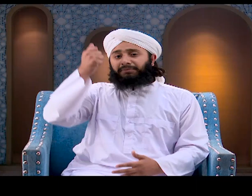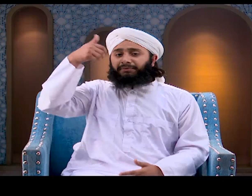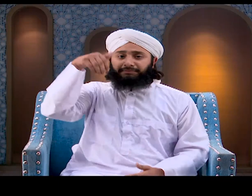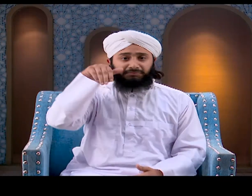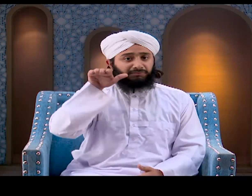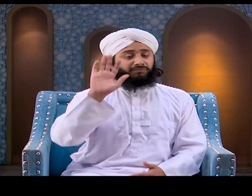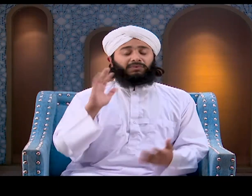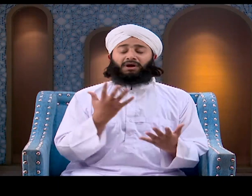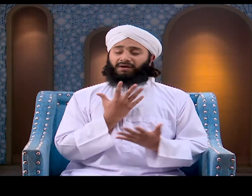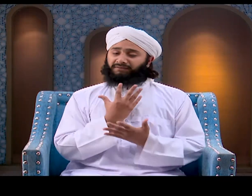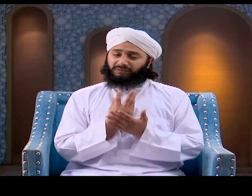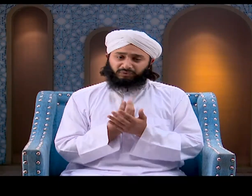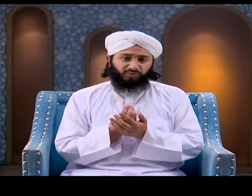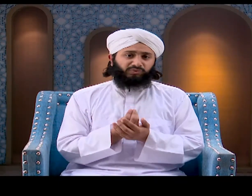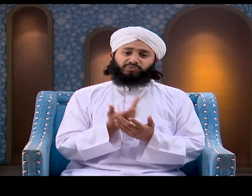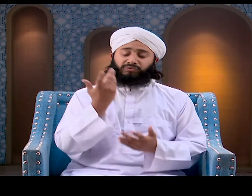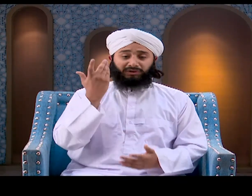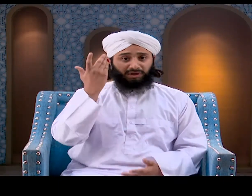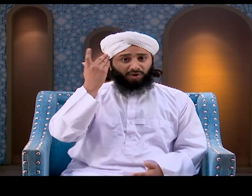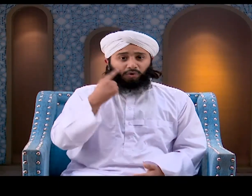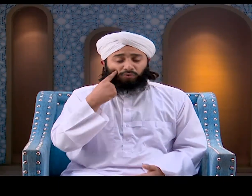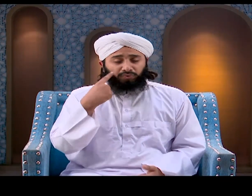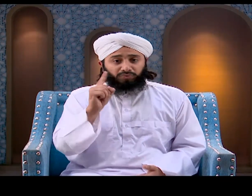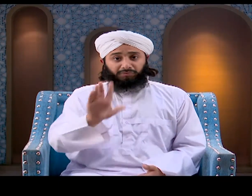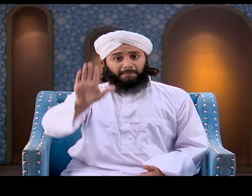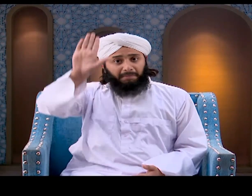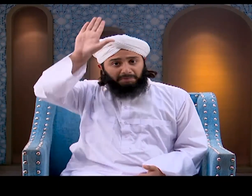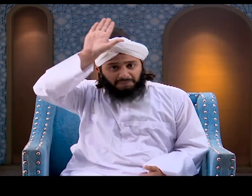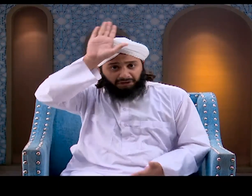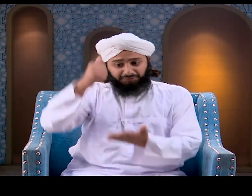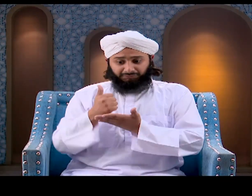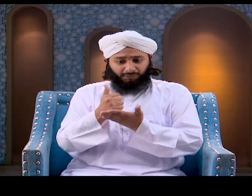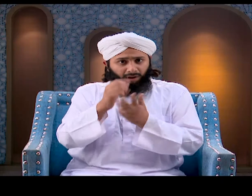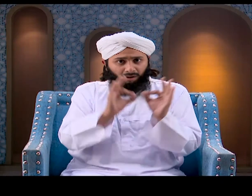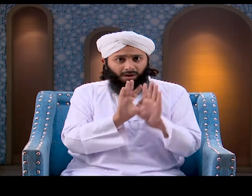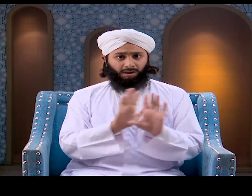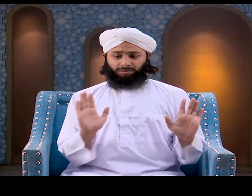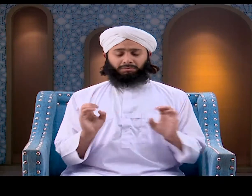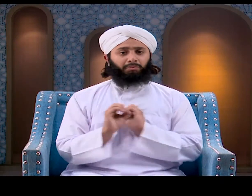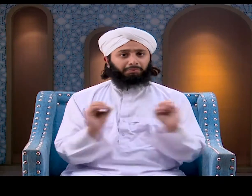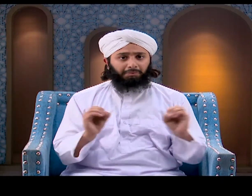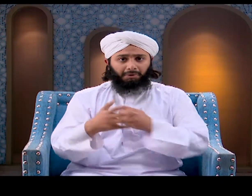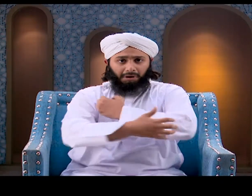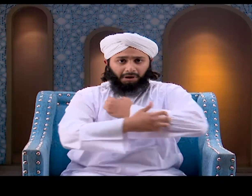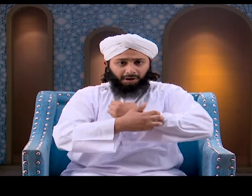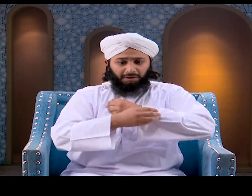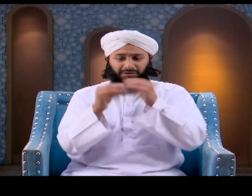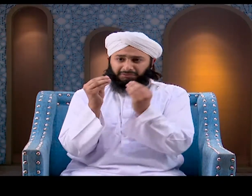گی. اس دن نہ کسی بادشاہ کی بادشاہی اسے بچا سکے گی، نہ کسی غریب کی غربت پر ترس کھایا جائے گا،